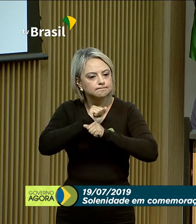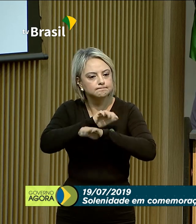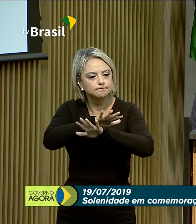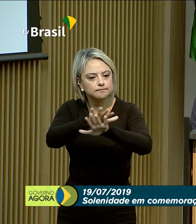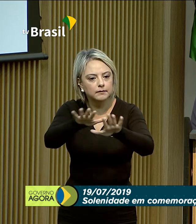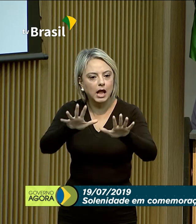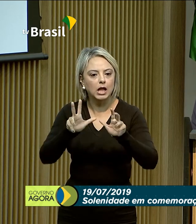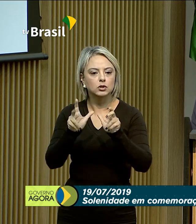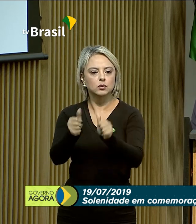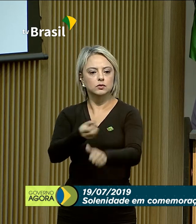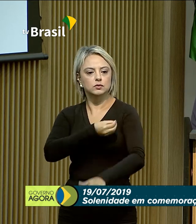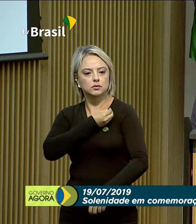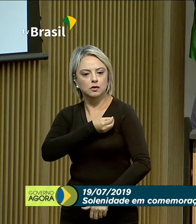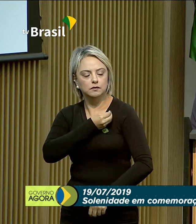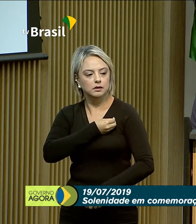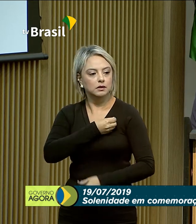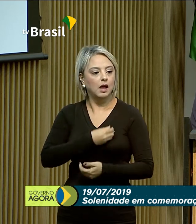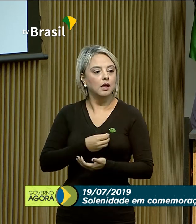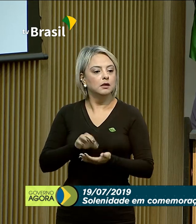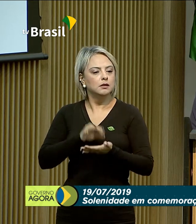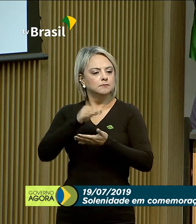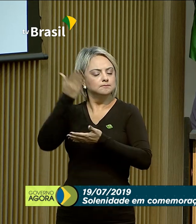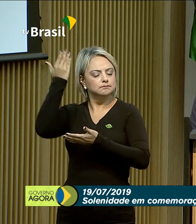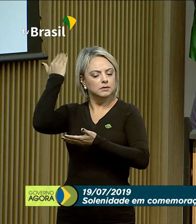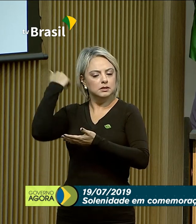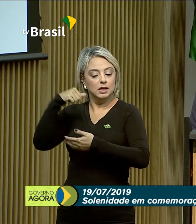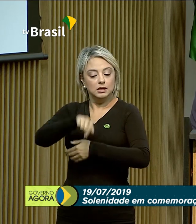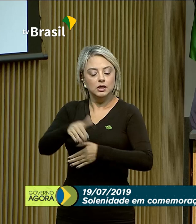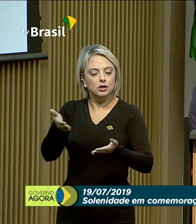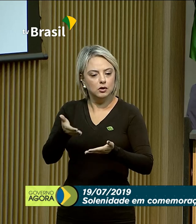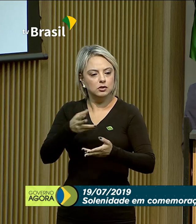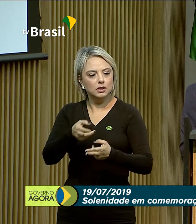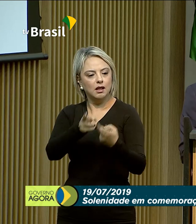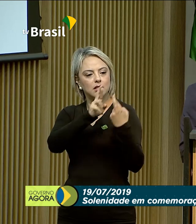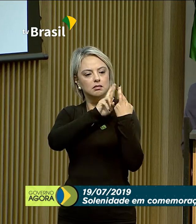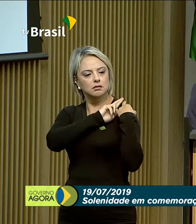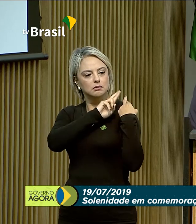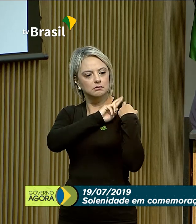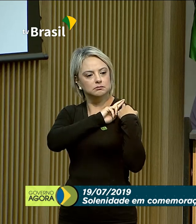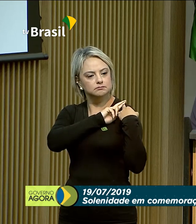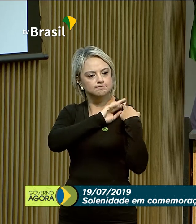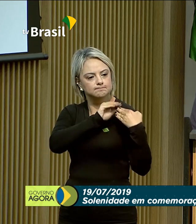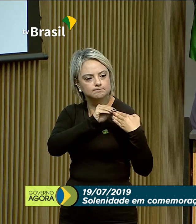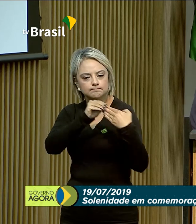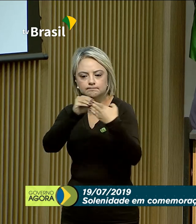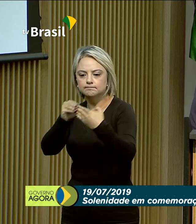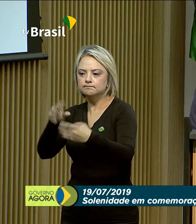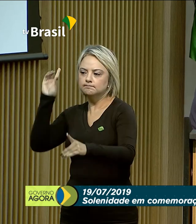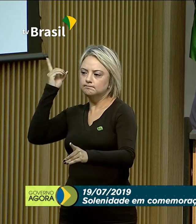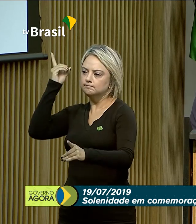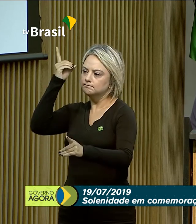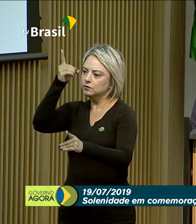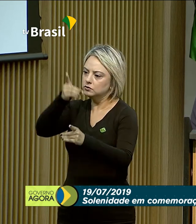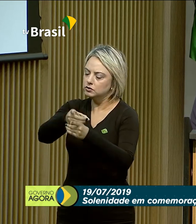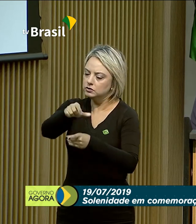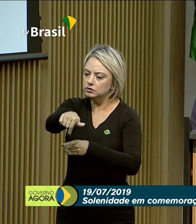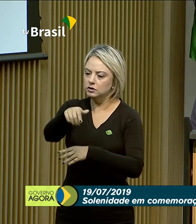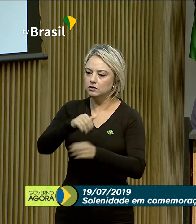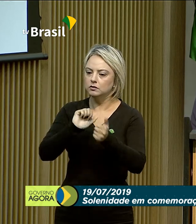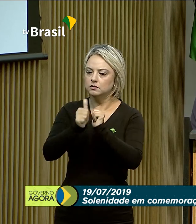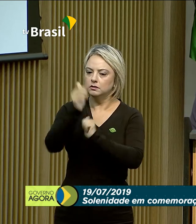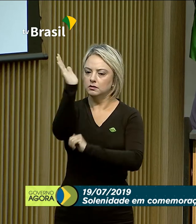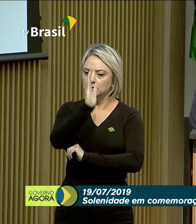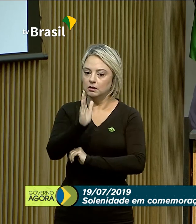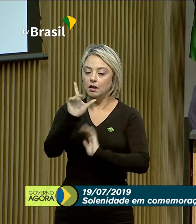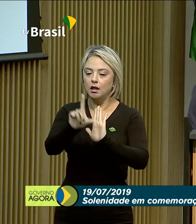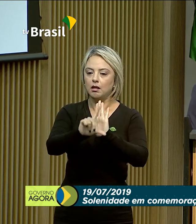a todos os convidados que escreveram no passado e aos que hoje têm a responsabilidade de conduzir os destinos do futebol brasileiro, dentre os